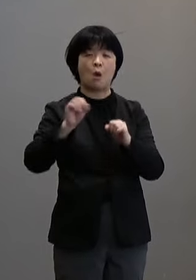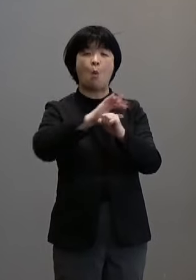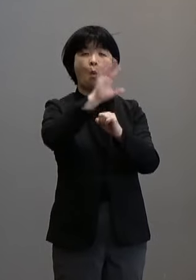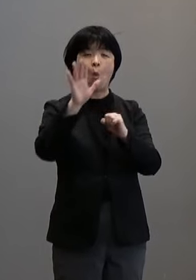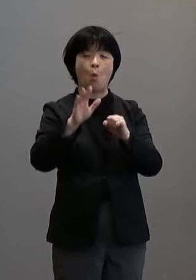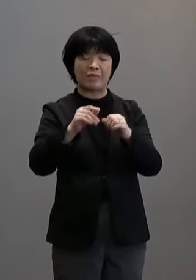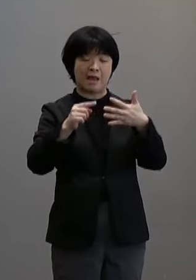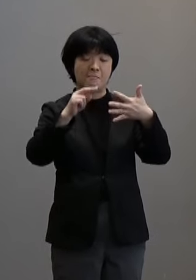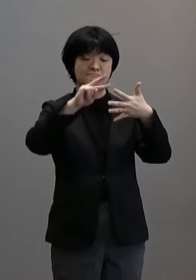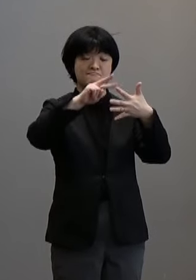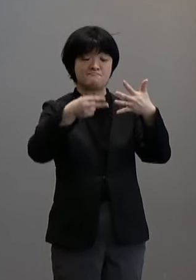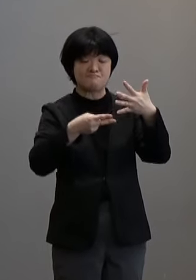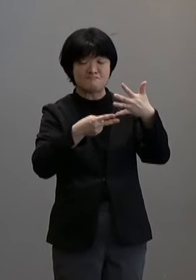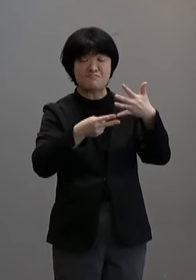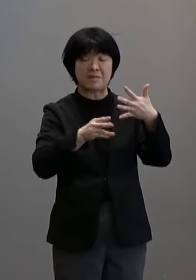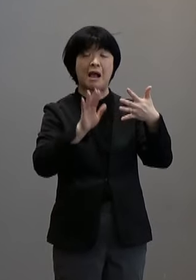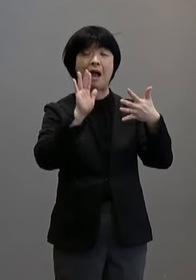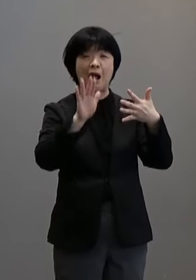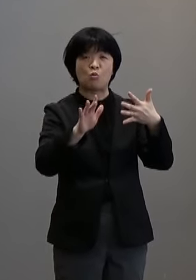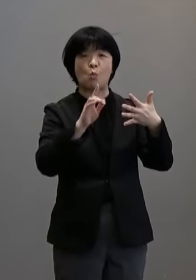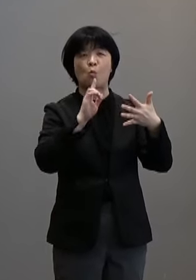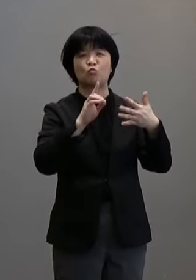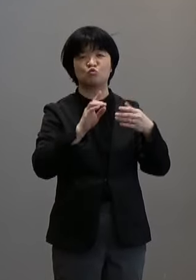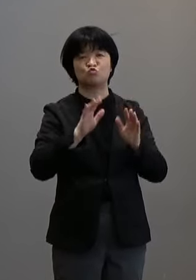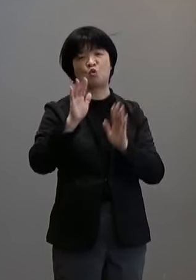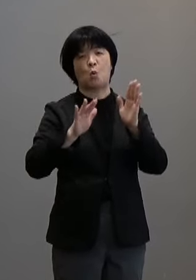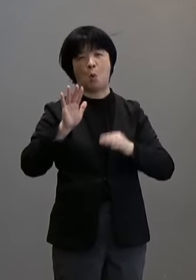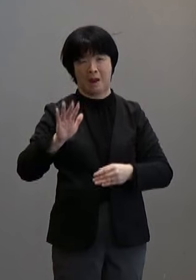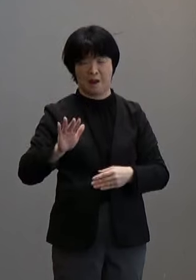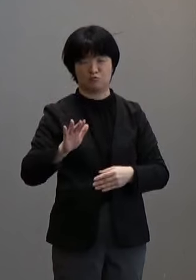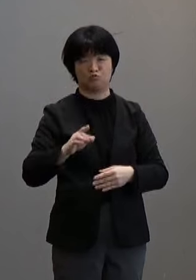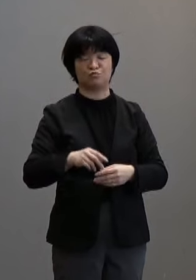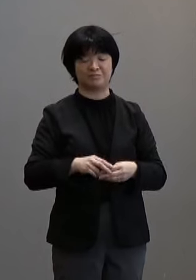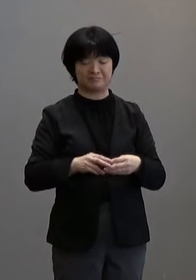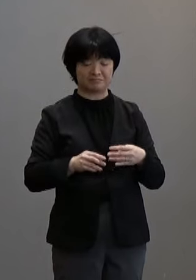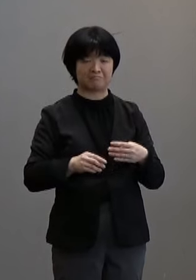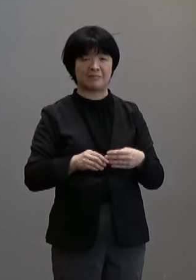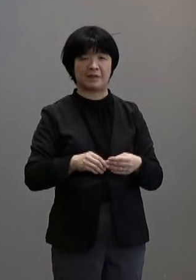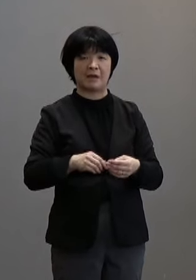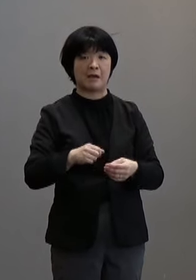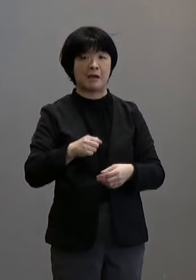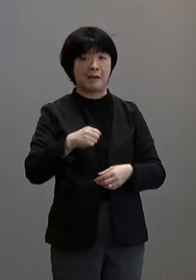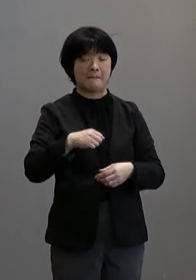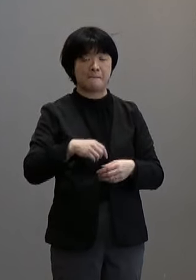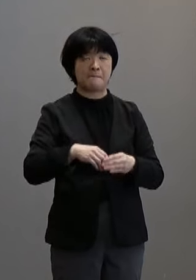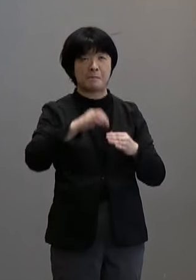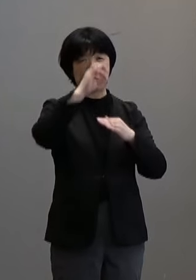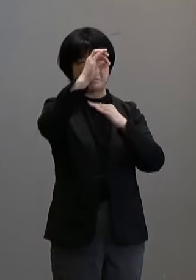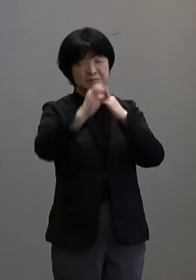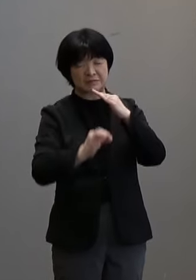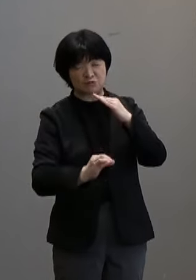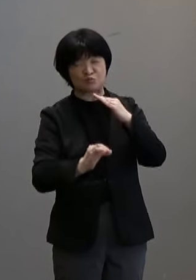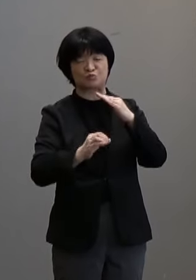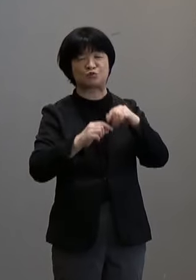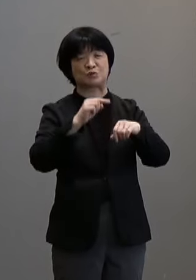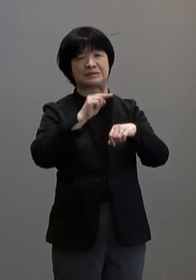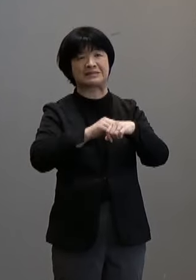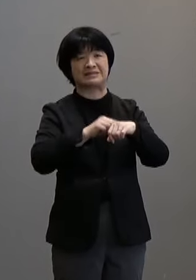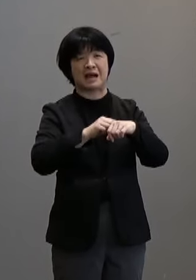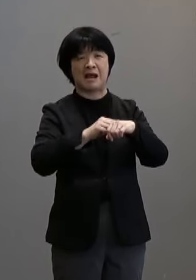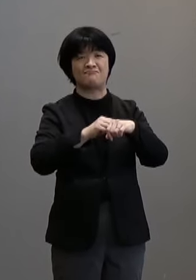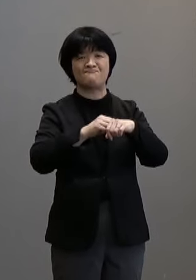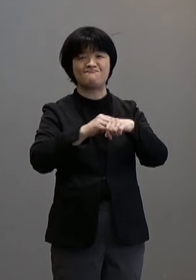フターっていうのもあるし、それから季節的にも、日が早くなったり、遅くなったりすることによって、我々の設定する時